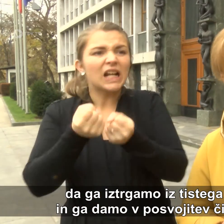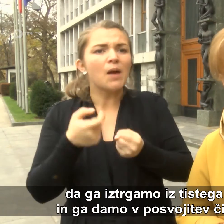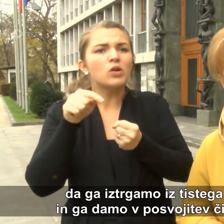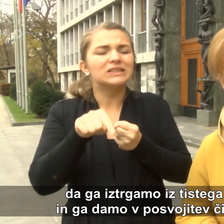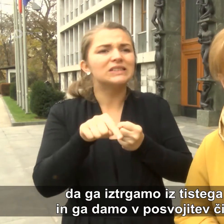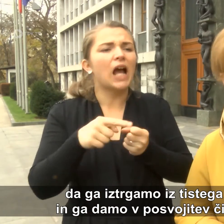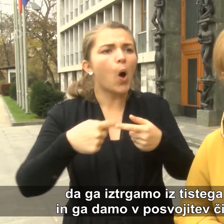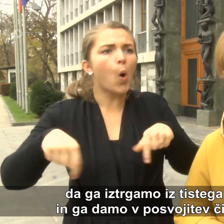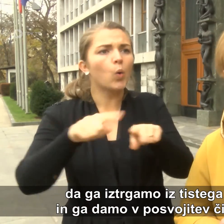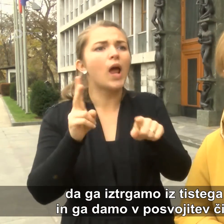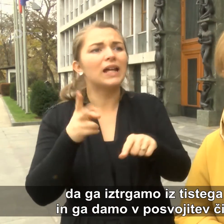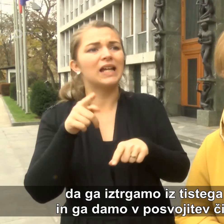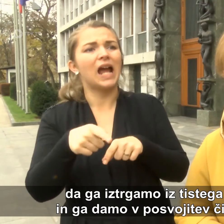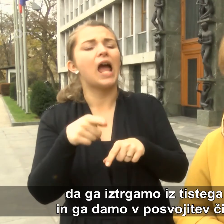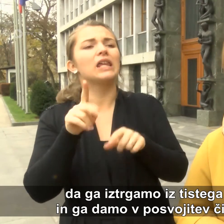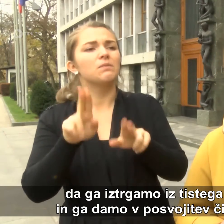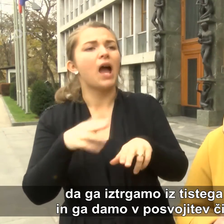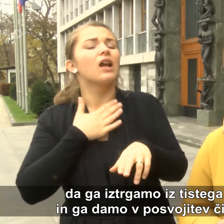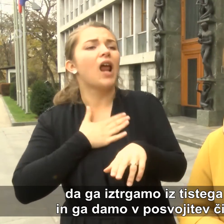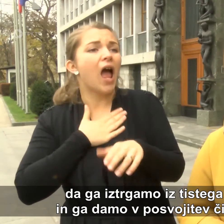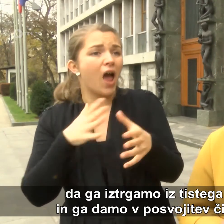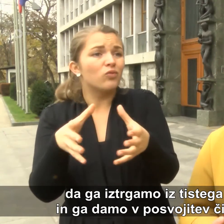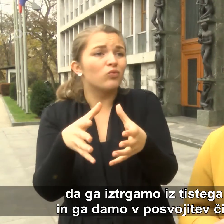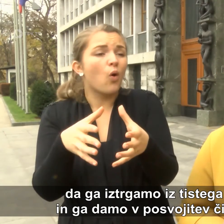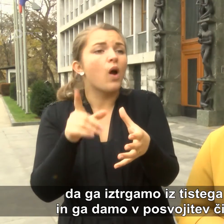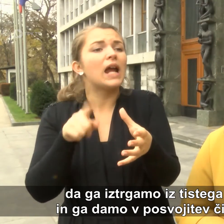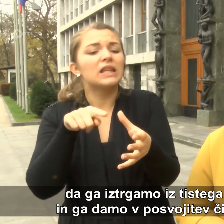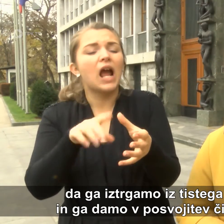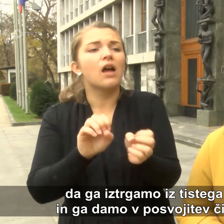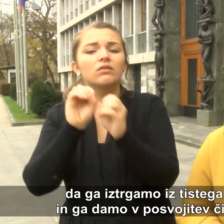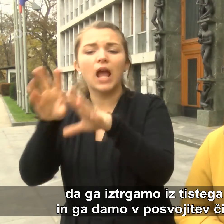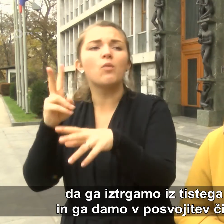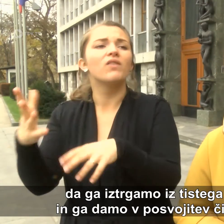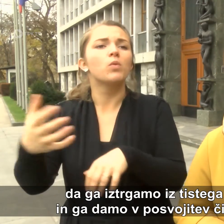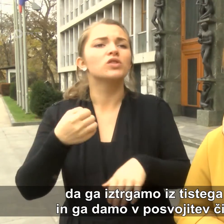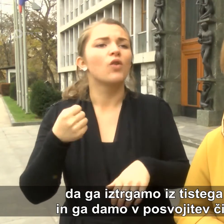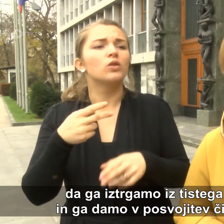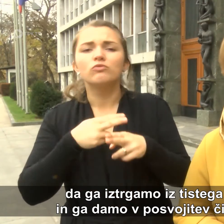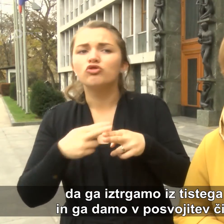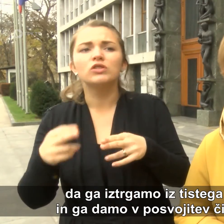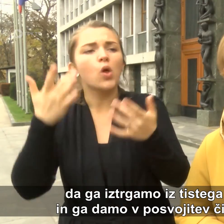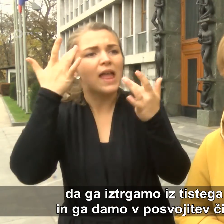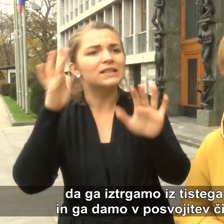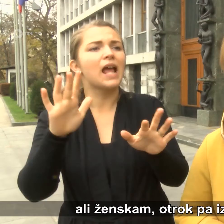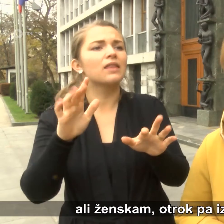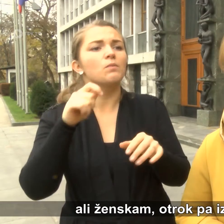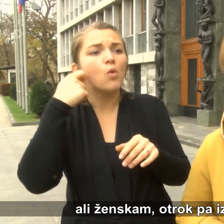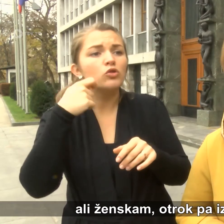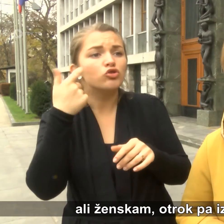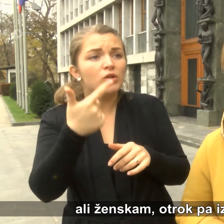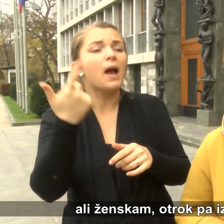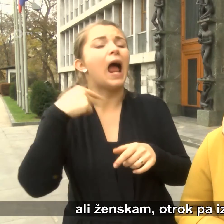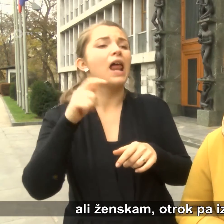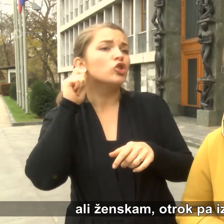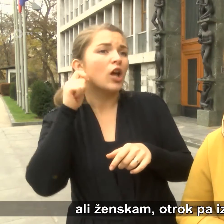tistega okolja, ki ga ima rado in ga damo v posvojitev čisto neznanim moškim ali